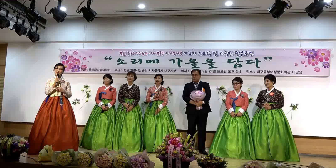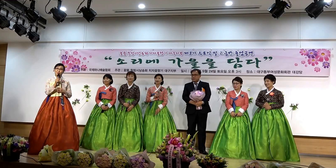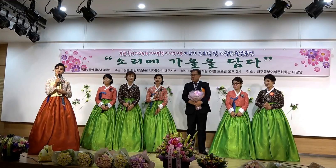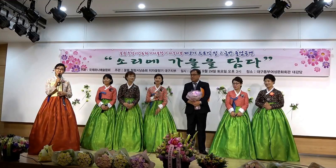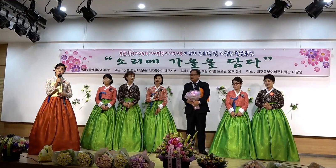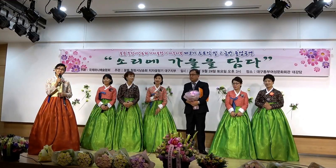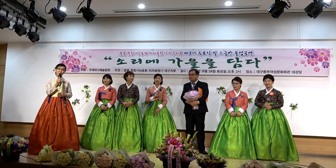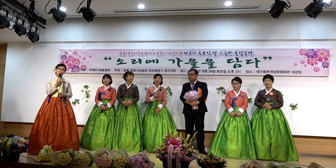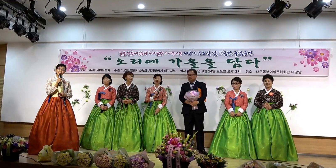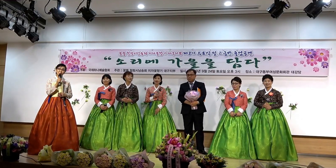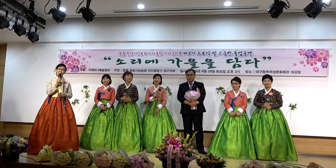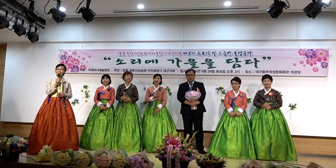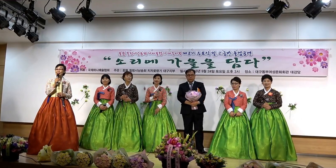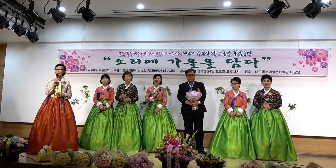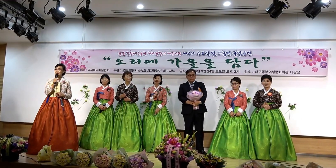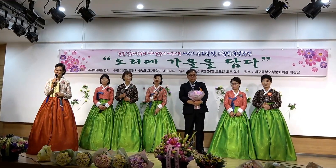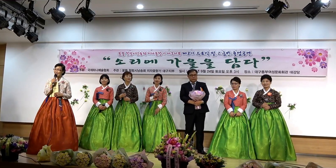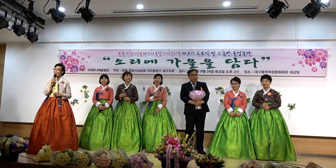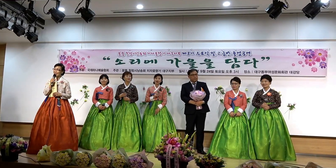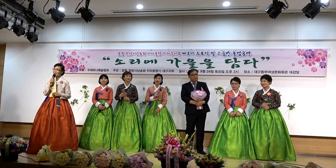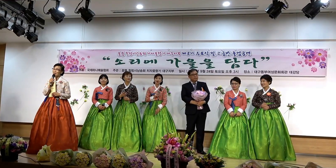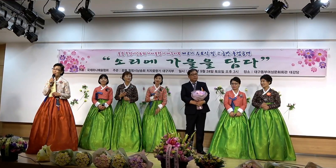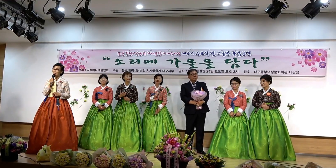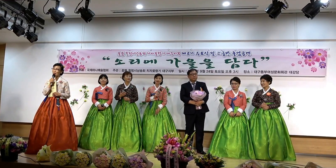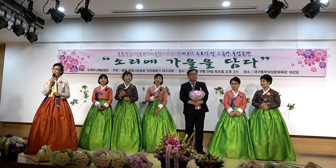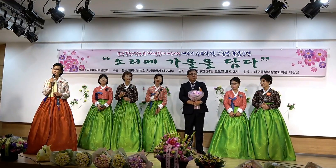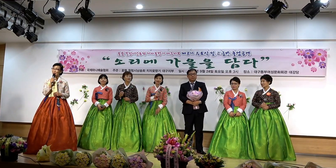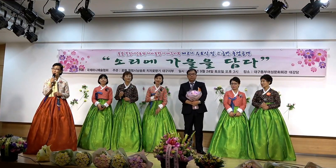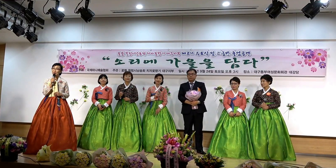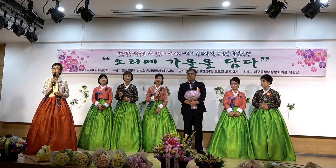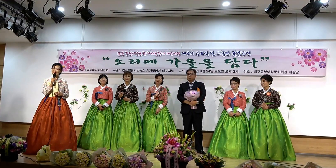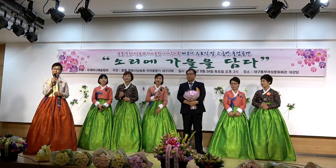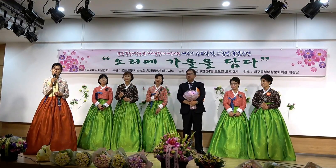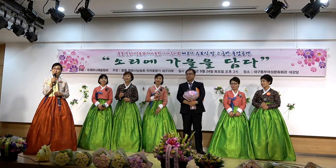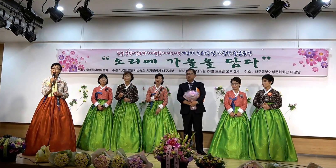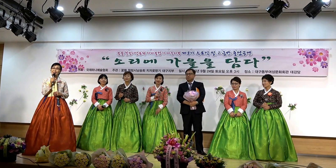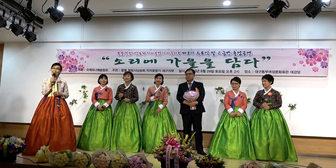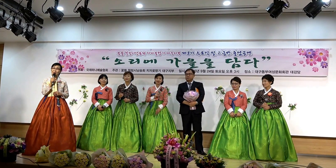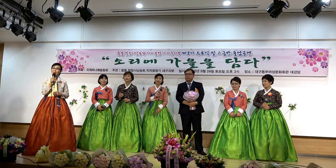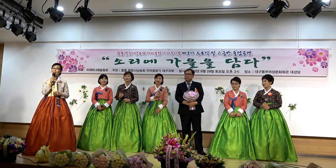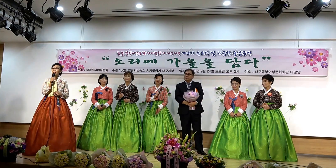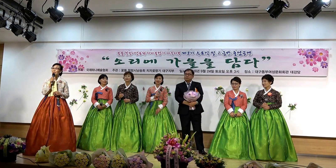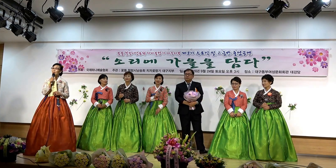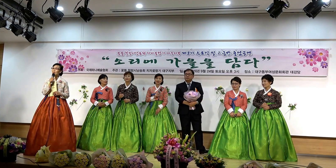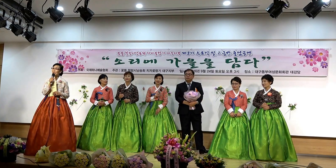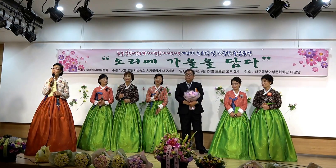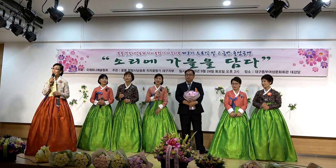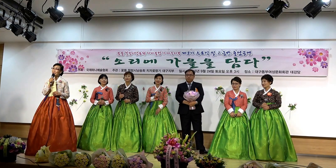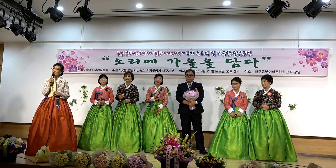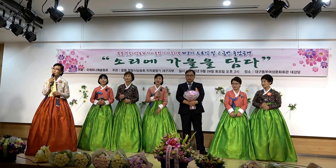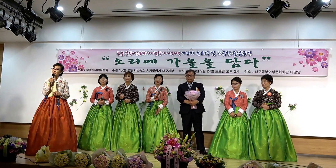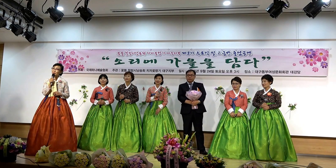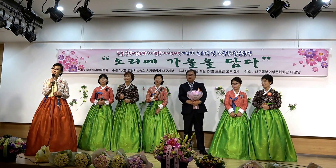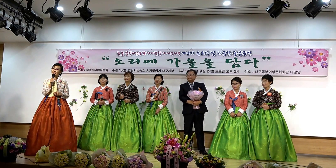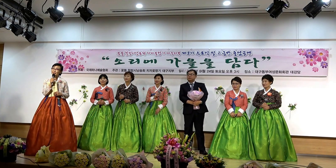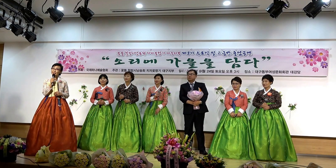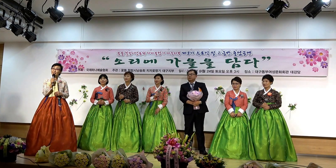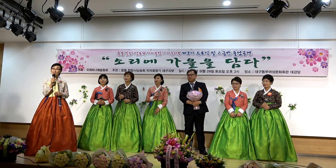아쉬워도 또 만남을 기약을 하면서 저희가 문을 닫으려고 하는데요 저희 꽃들 힐링 시낭송 옆에는